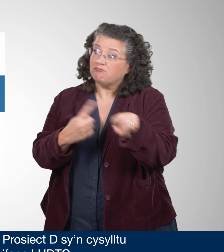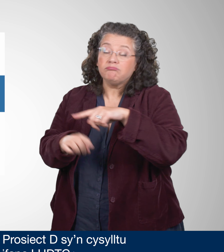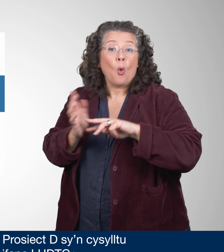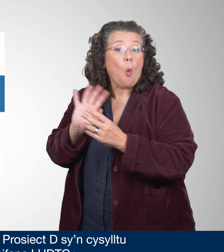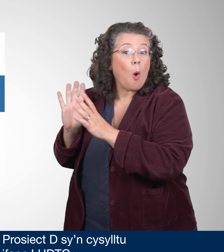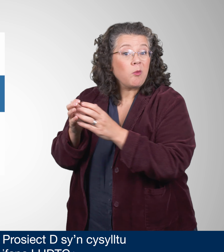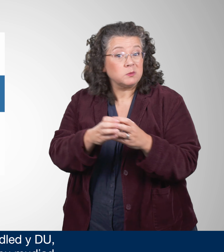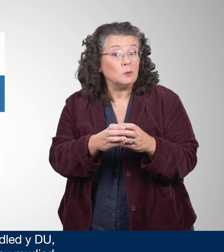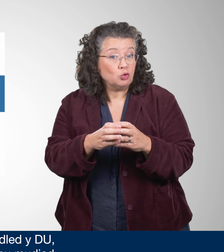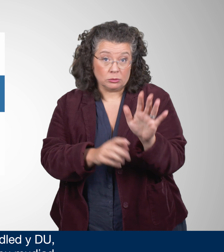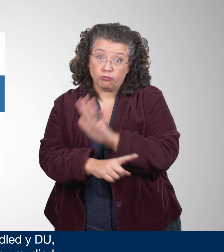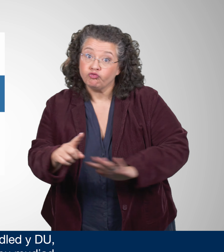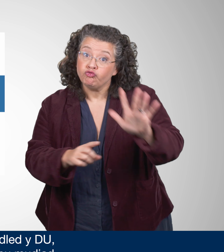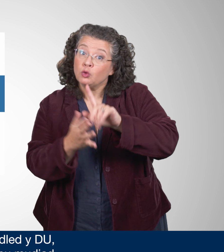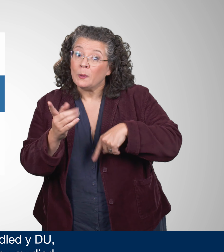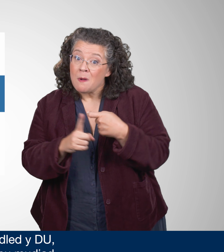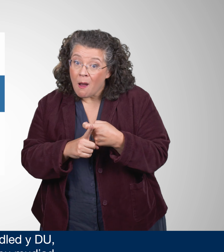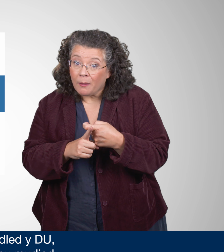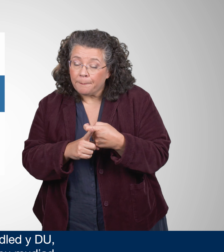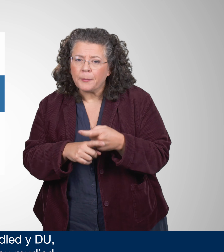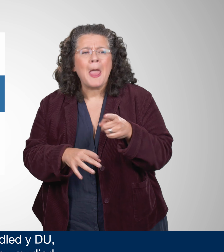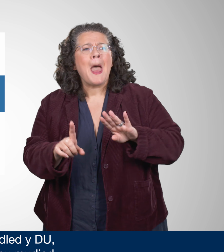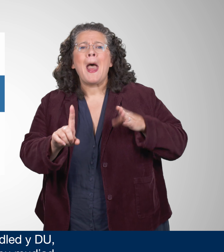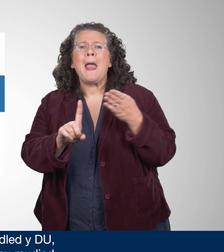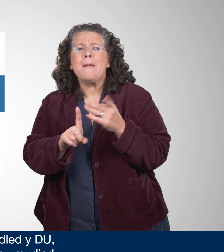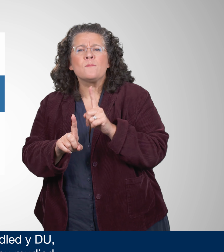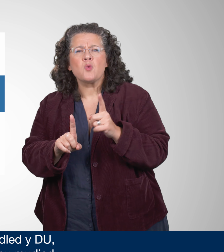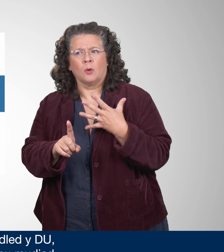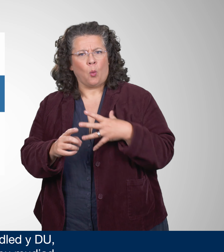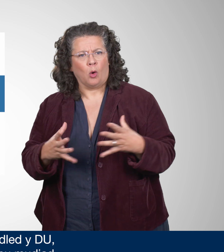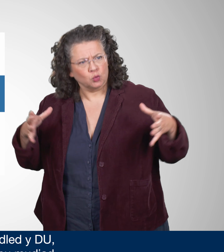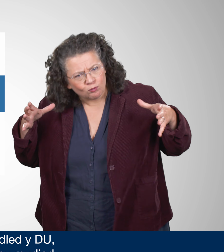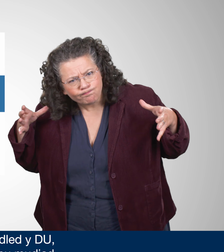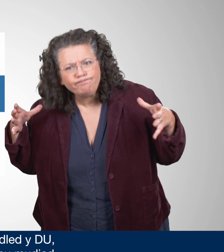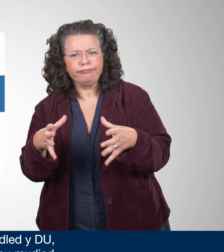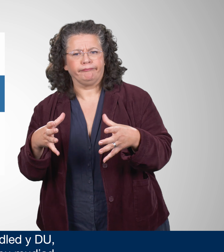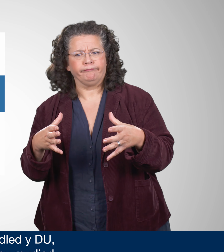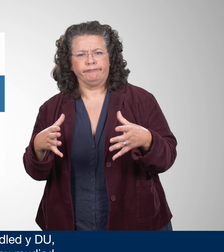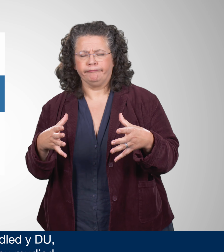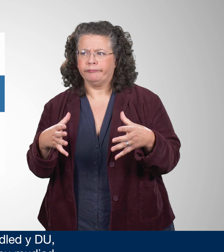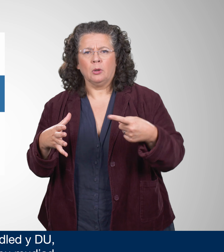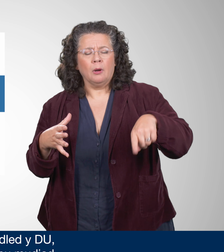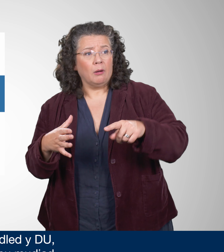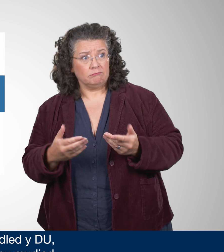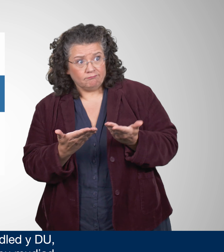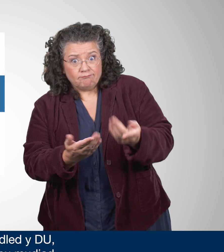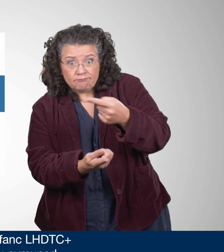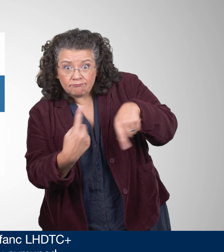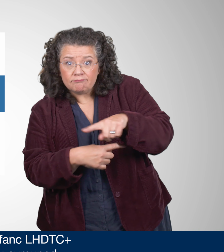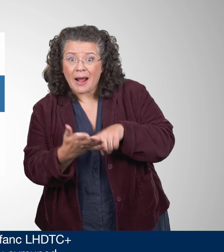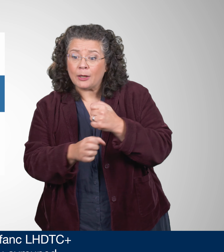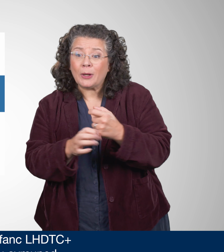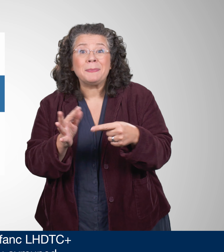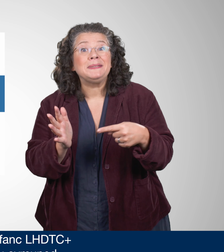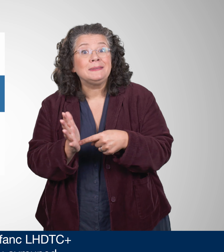a sefydliadau ledled y Deyrnas Unedig gyda'r nod o greu mudiad